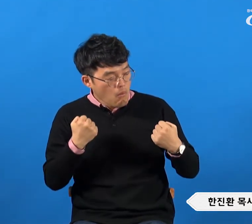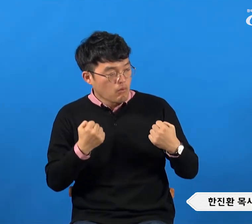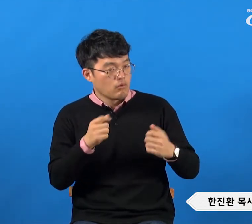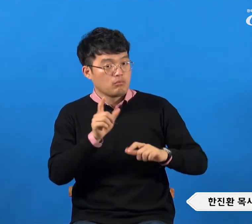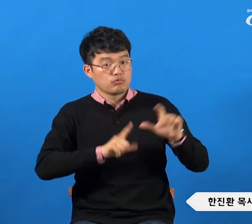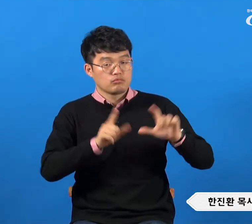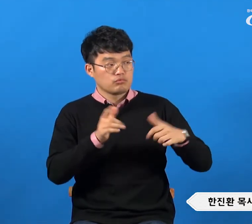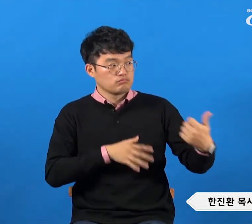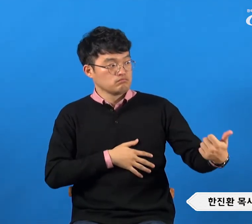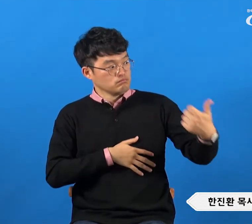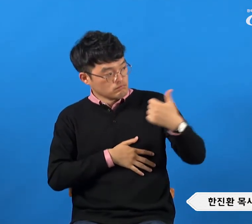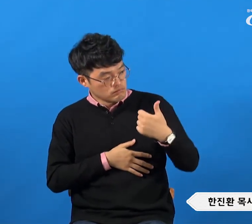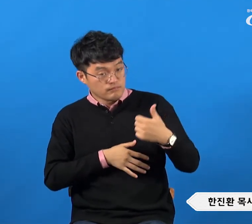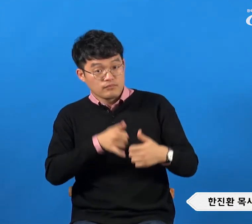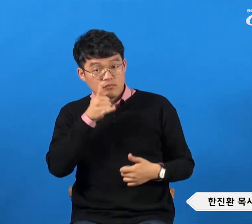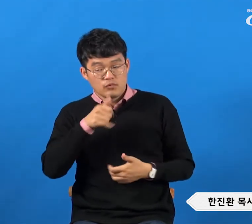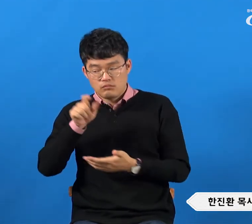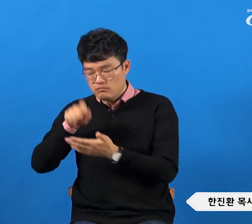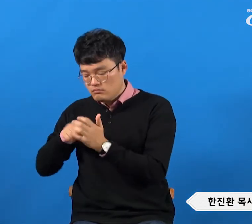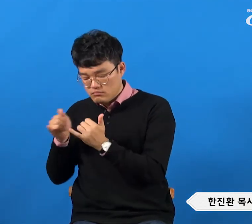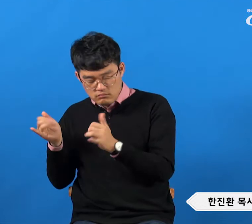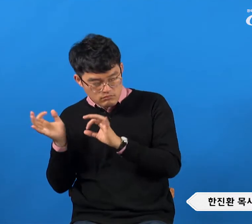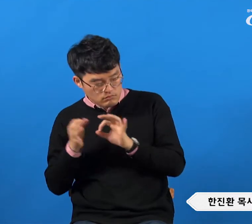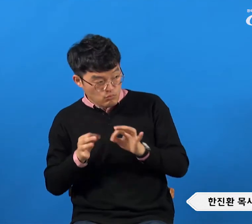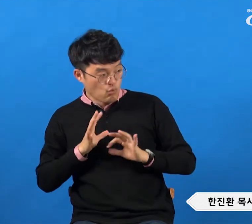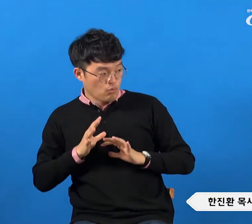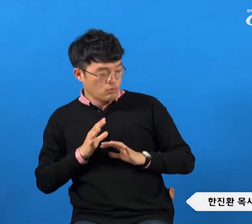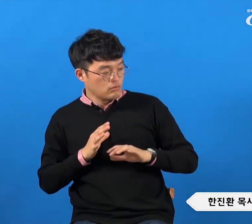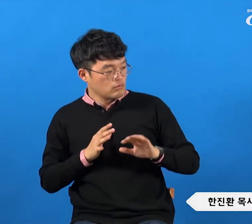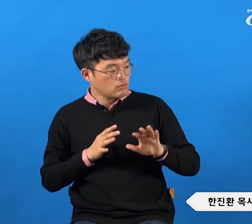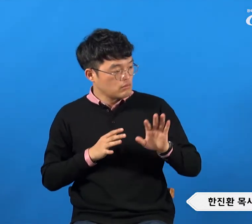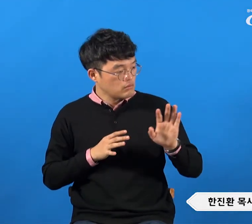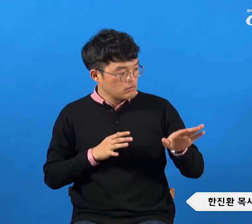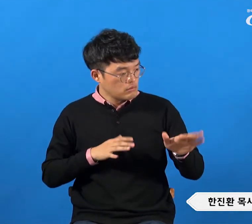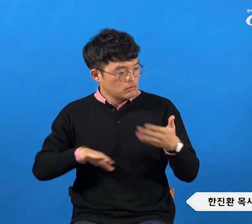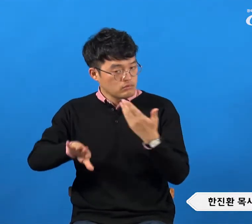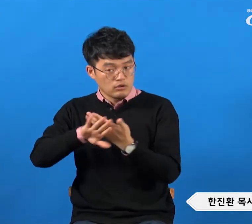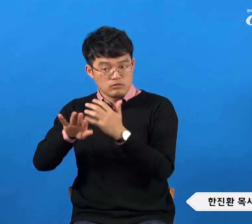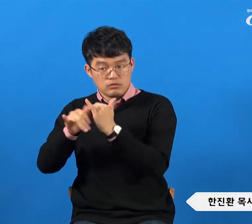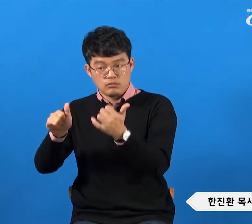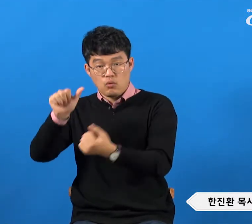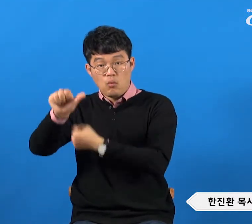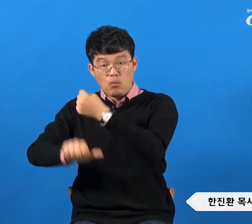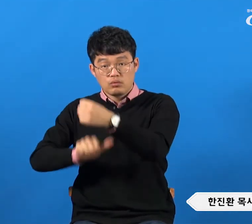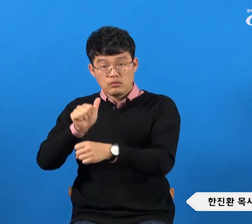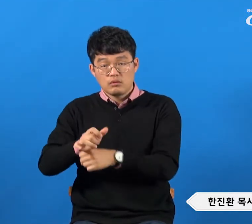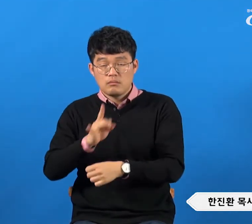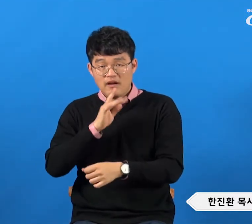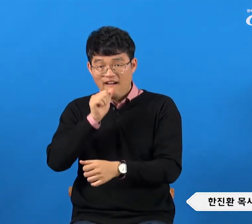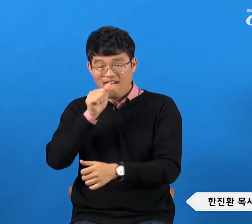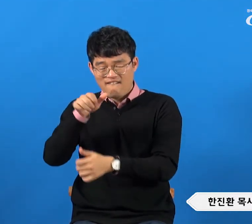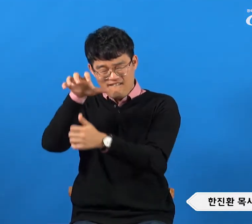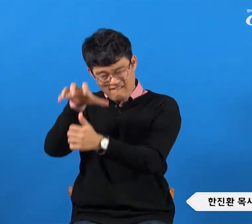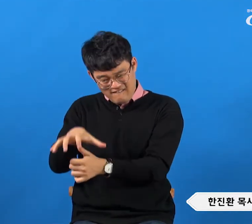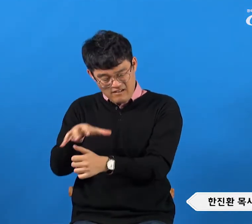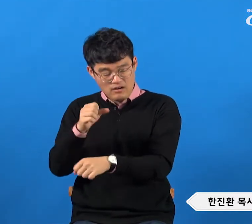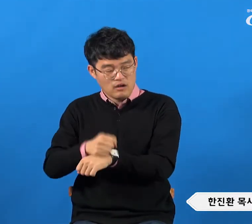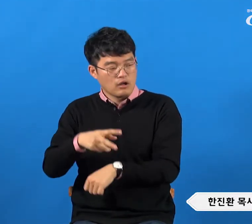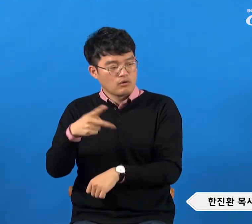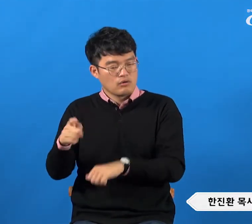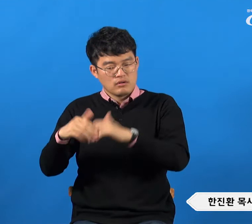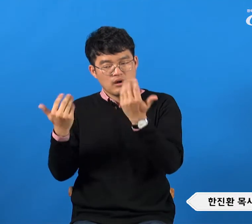건강한 모습으로 나왔습니다. 기자들이 깜짝 놀라서 남들은 5년만 옥살이를 해도